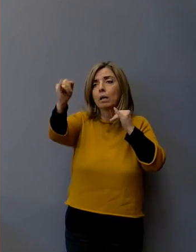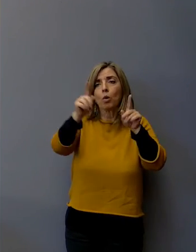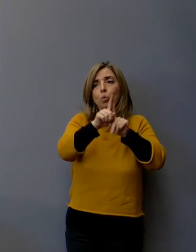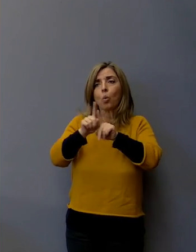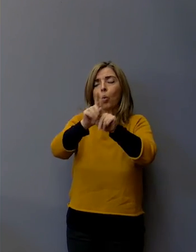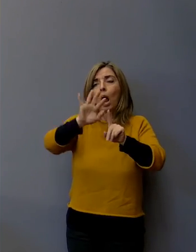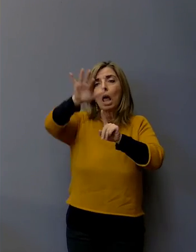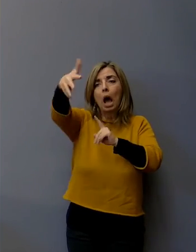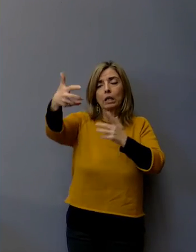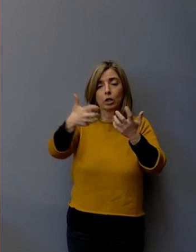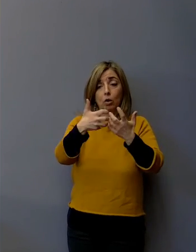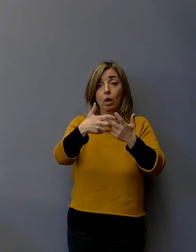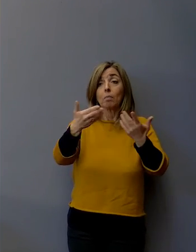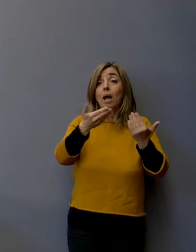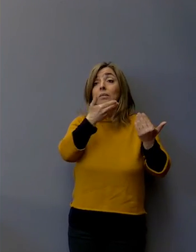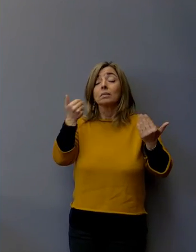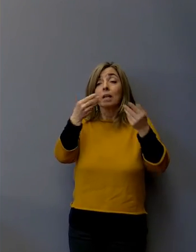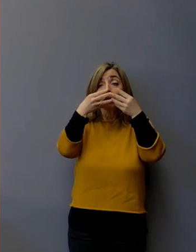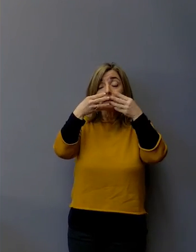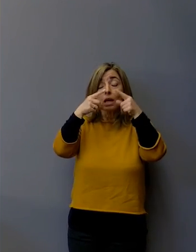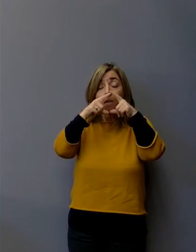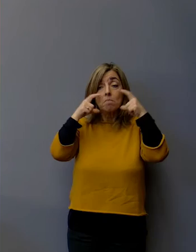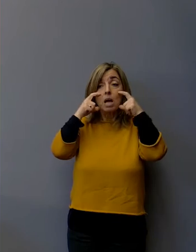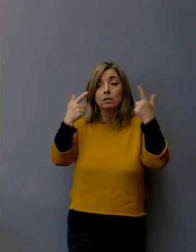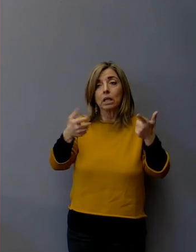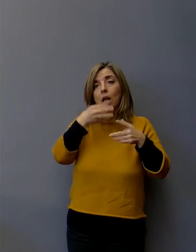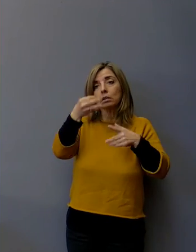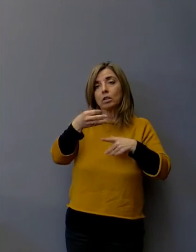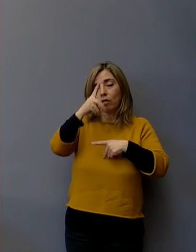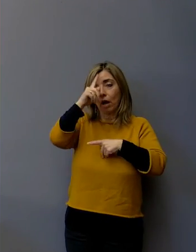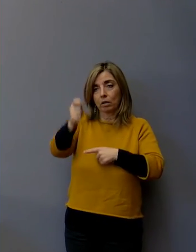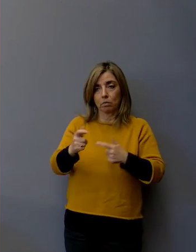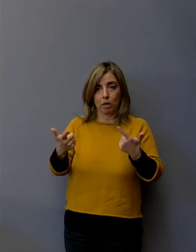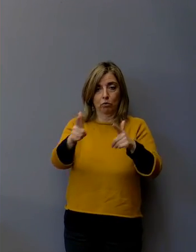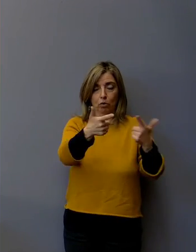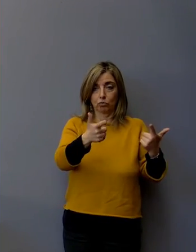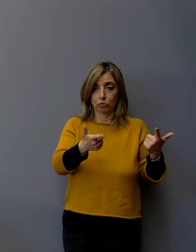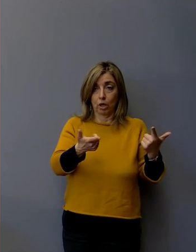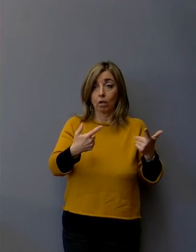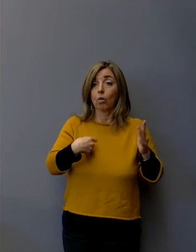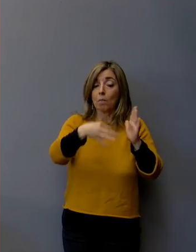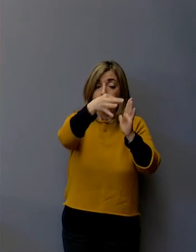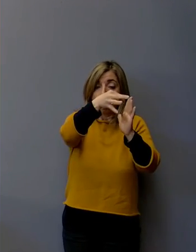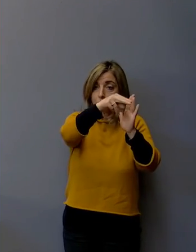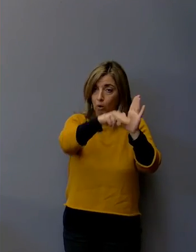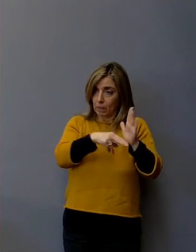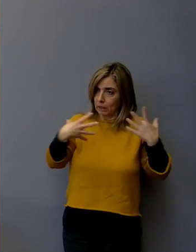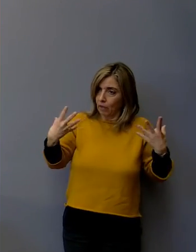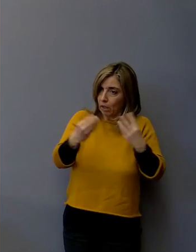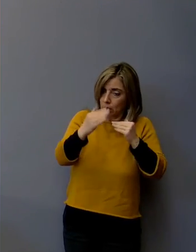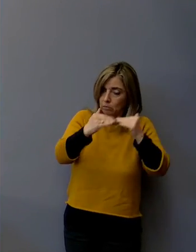rispetto verso chi comunque rispetto alle normative che abbiamo insieme costruito fino ad oggi grazie